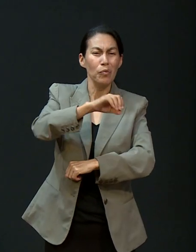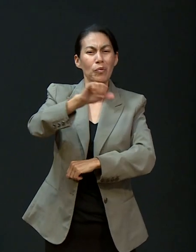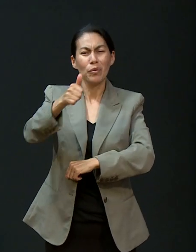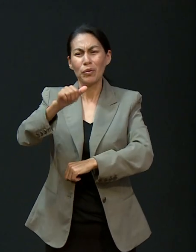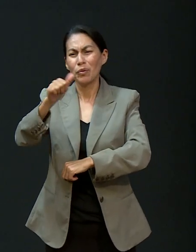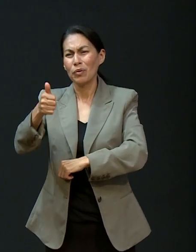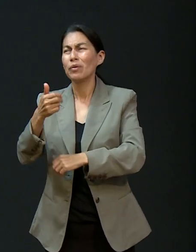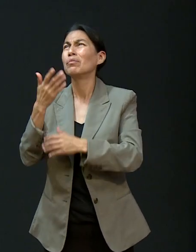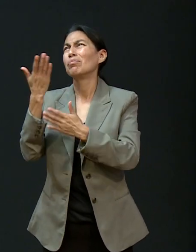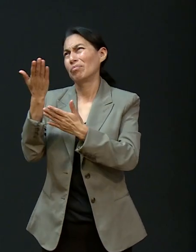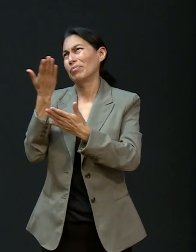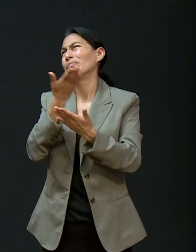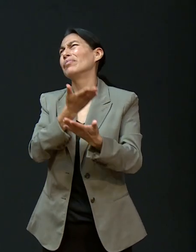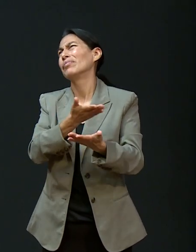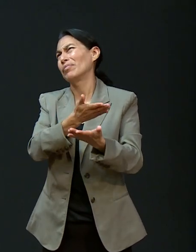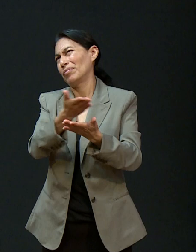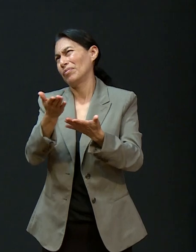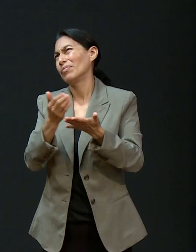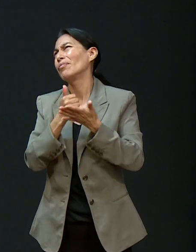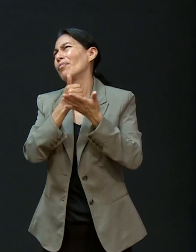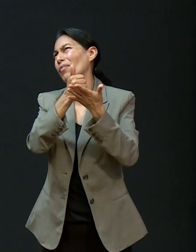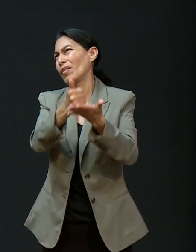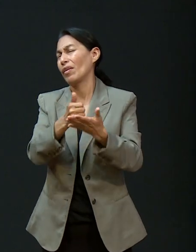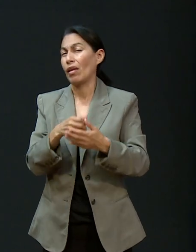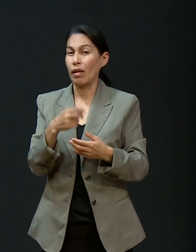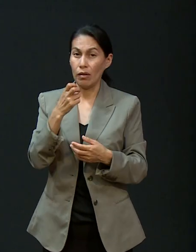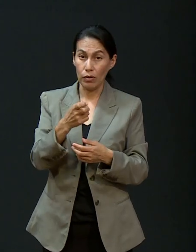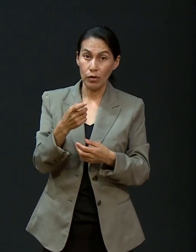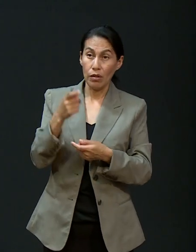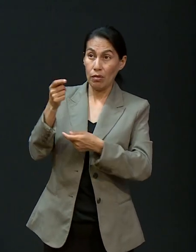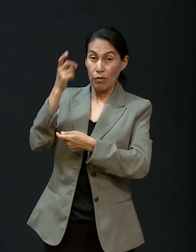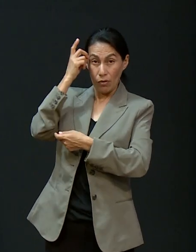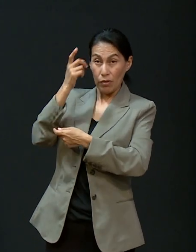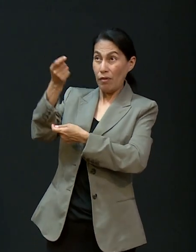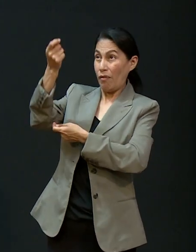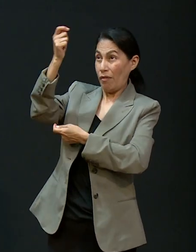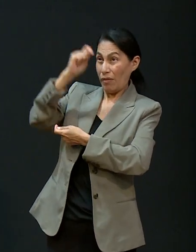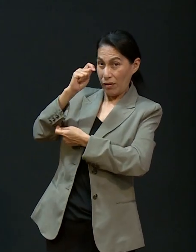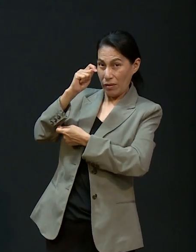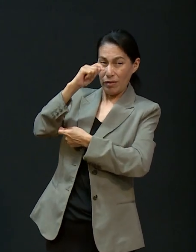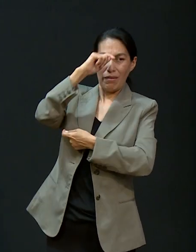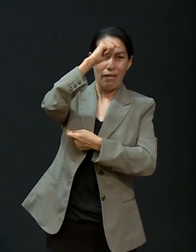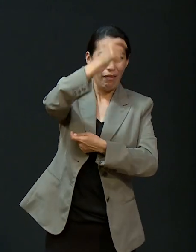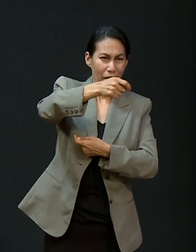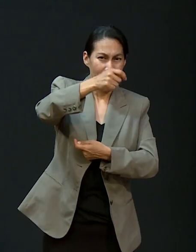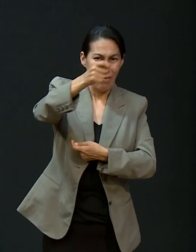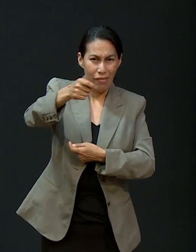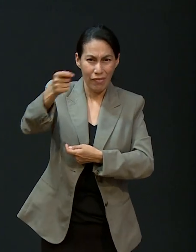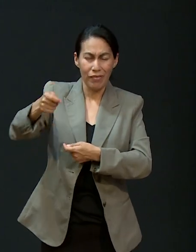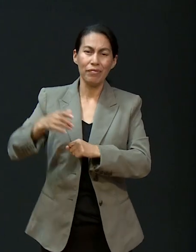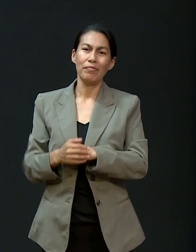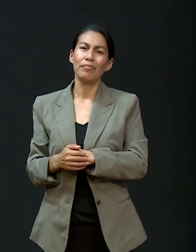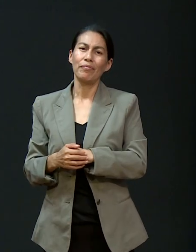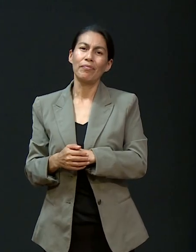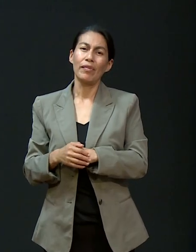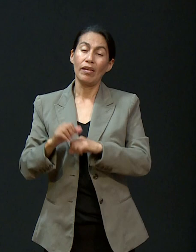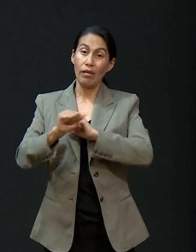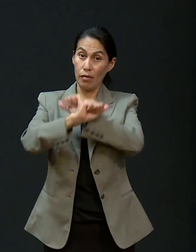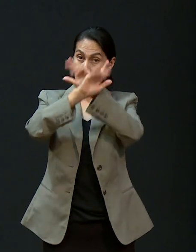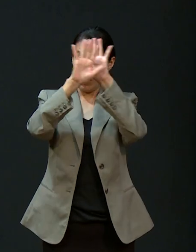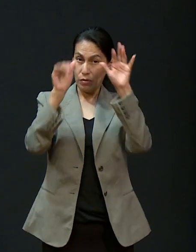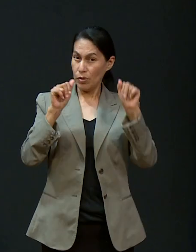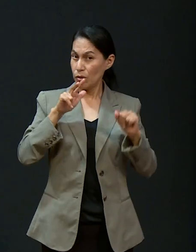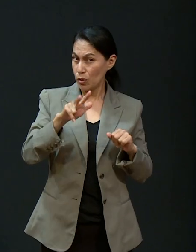interceder por otros. De esa manera nos constituimos en canales de bendición. Y la